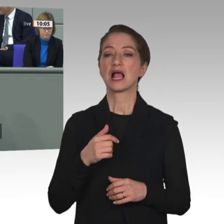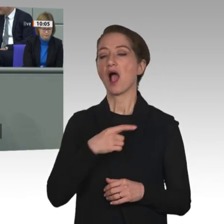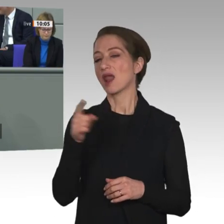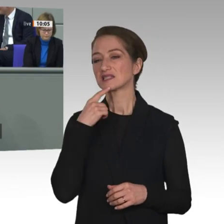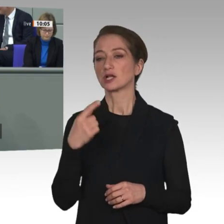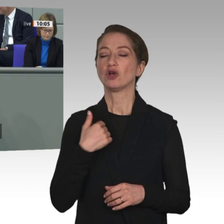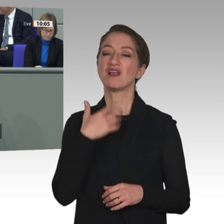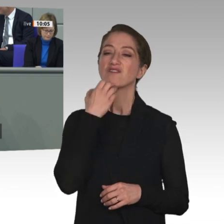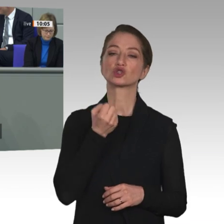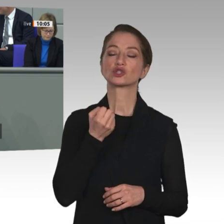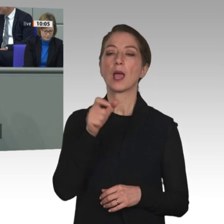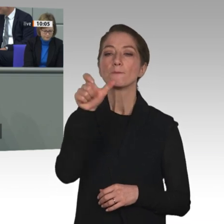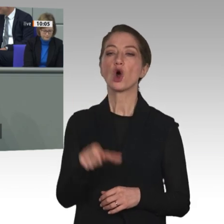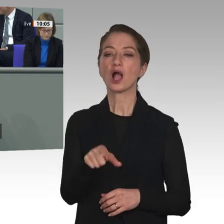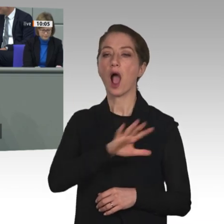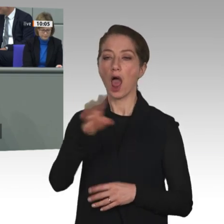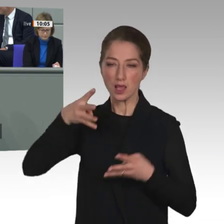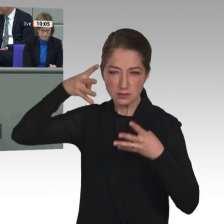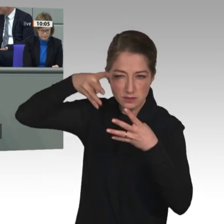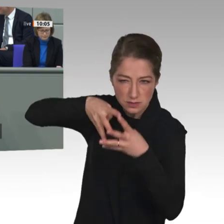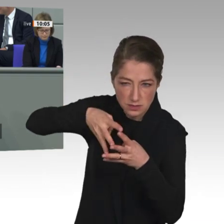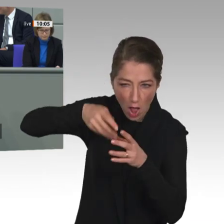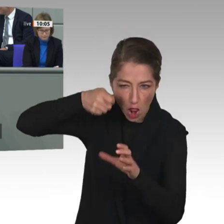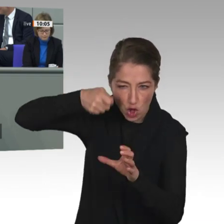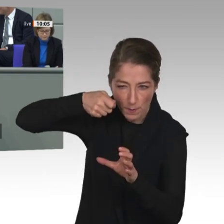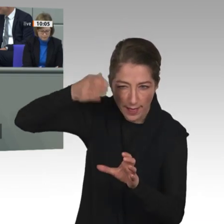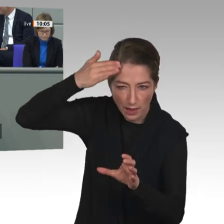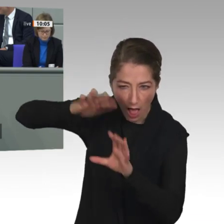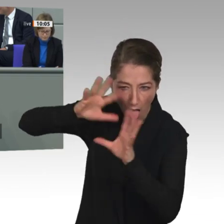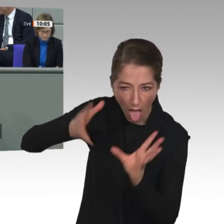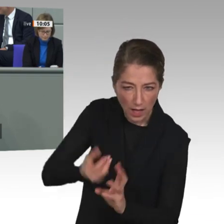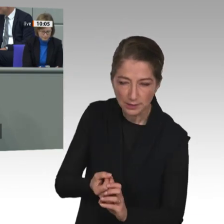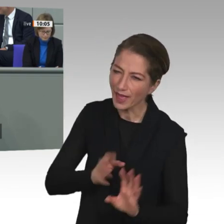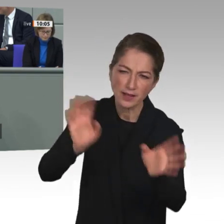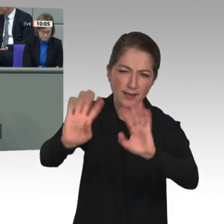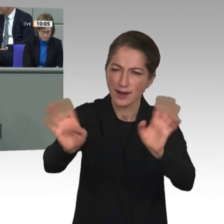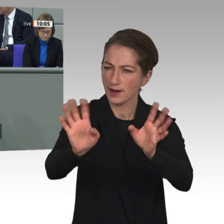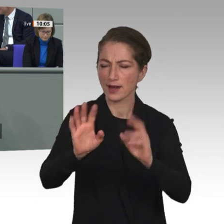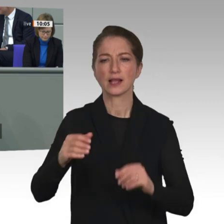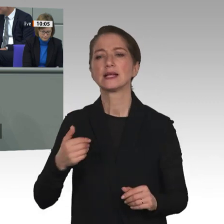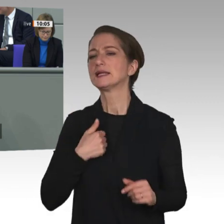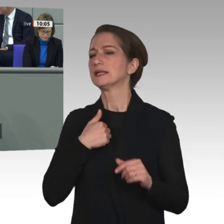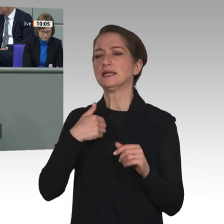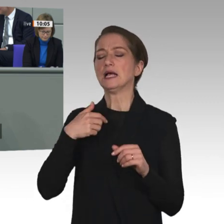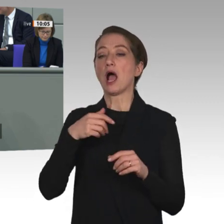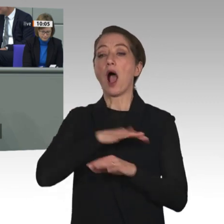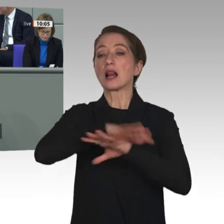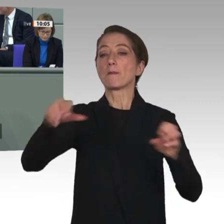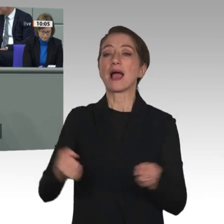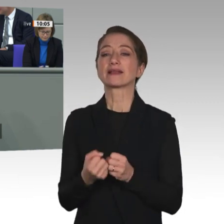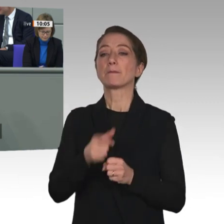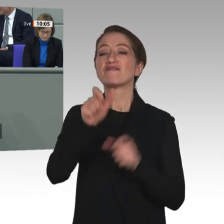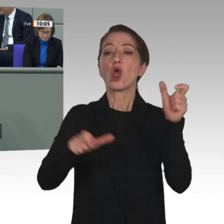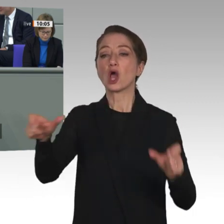den gläsernen Bürger, das ist mitnichten der Fall. Wir bekämpfen nicht die allgemeine Bevölkerung, sondern